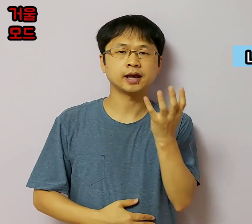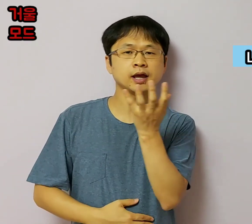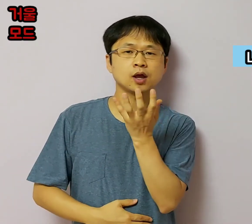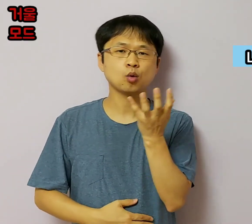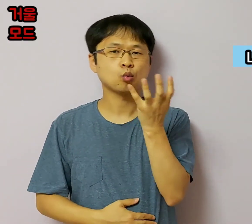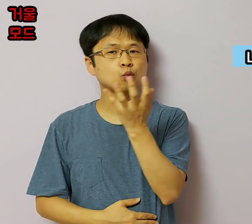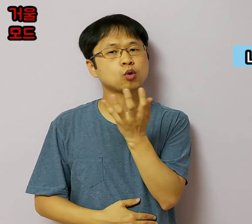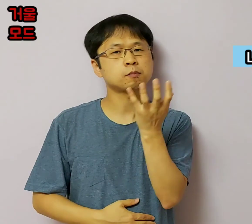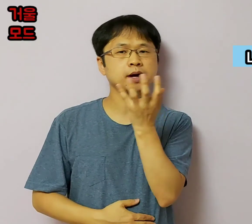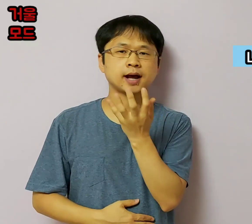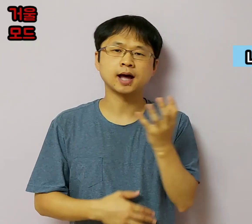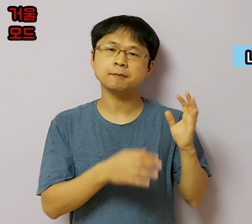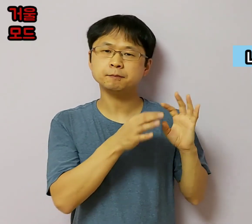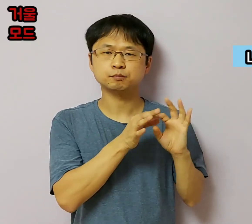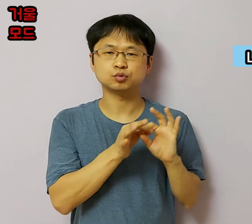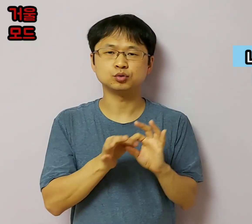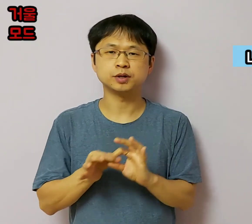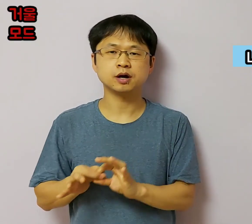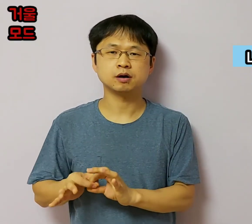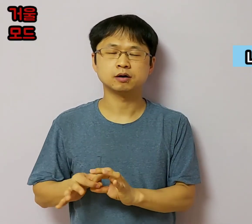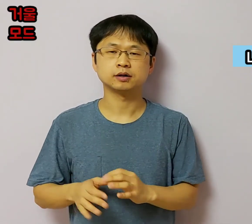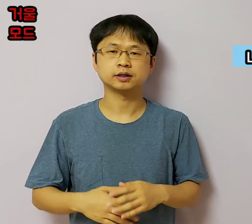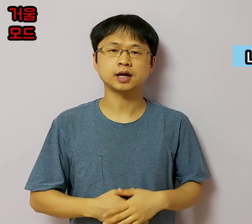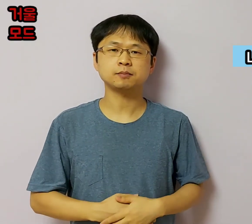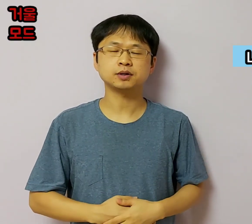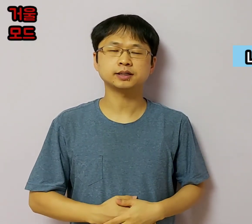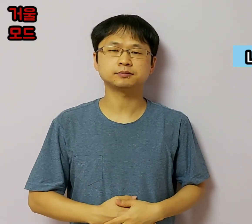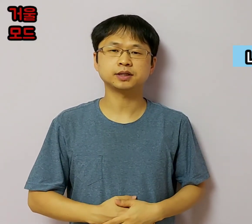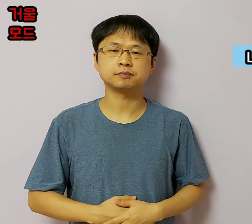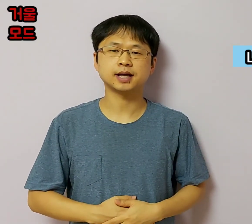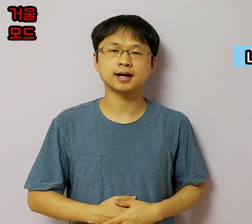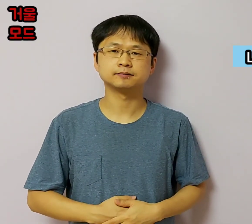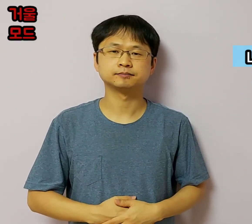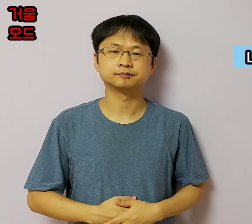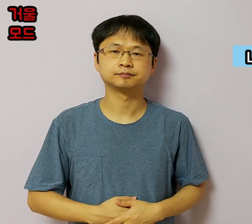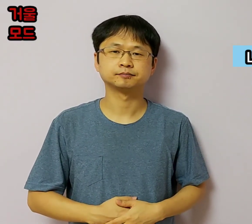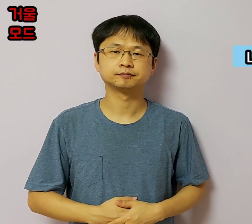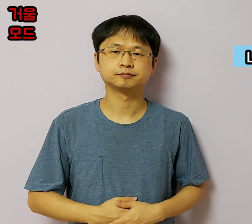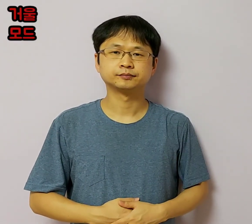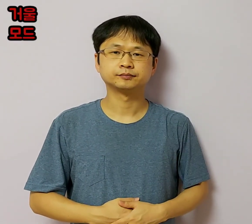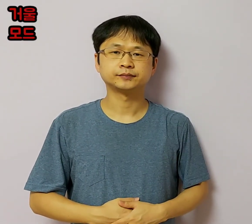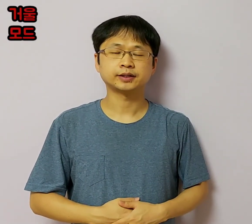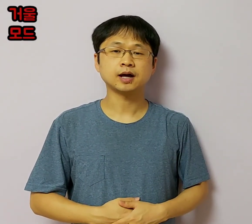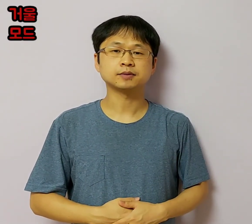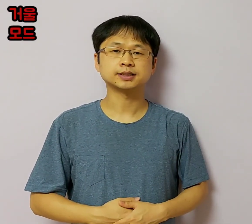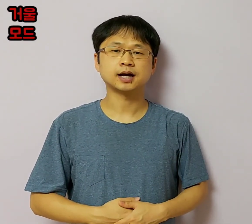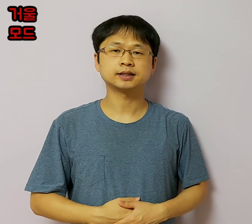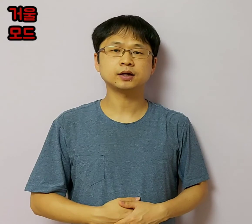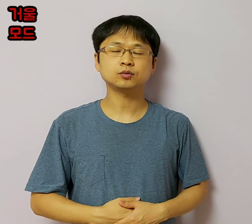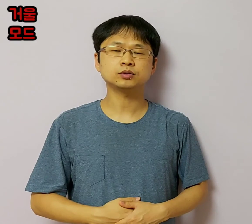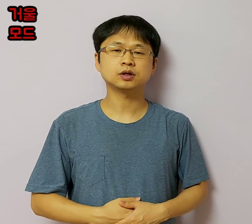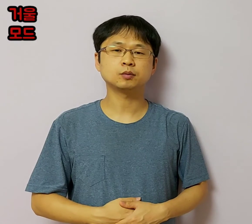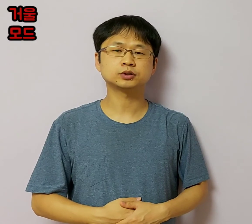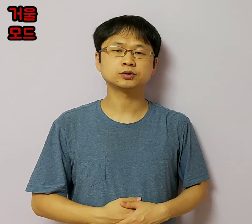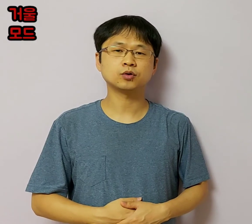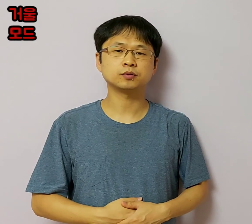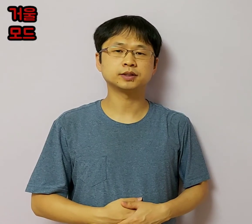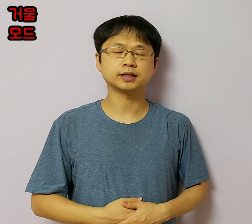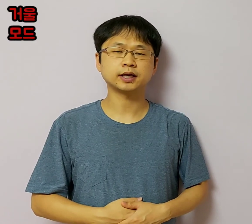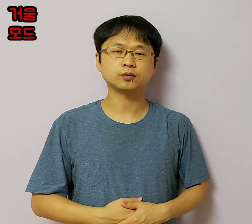걸어가네 휘파람 불며 이렇게 표현하시면 됩니다. 네, 다음 가사 때로는 넘어져도입니다.